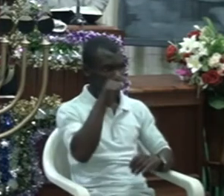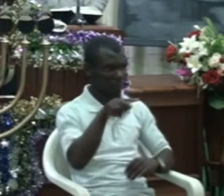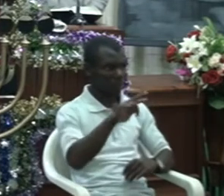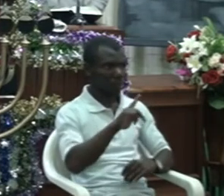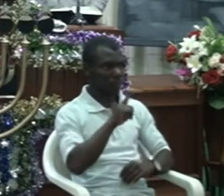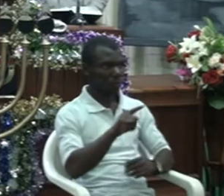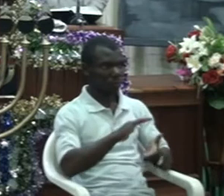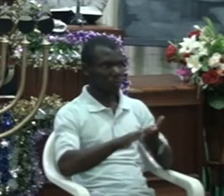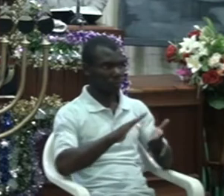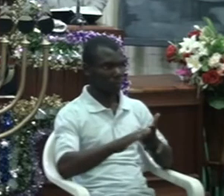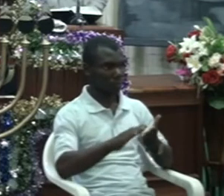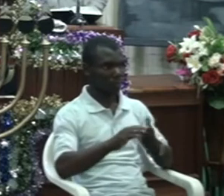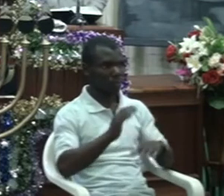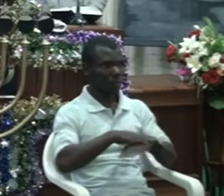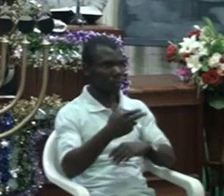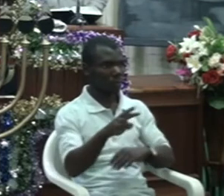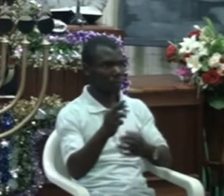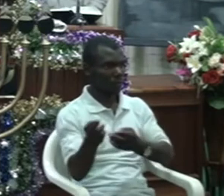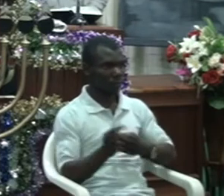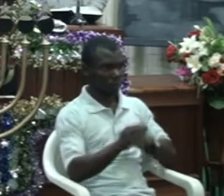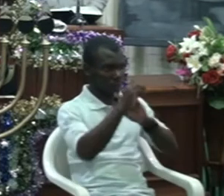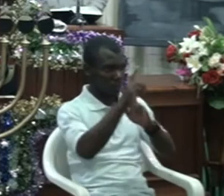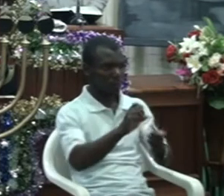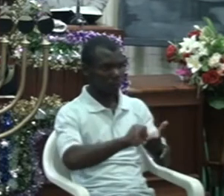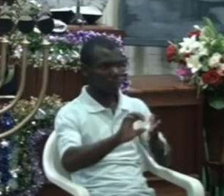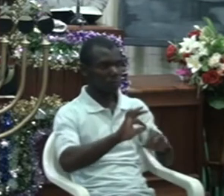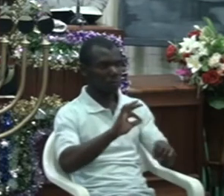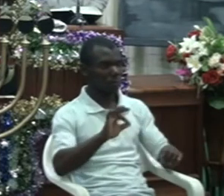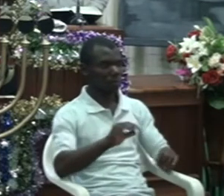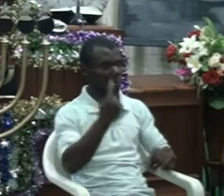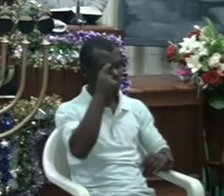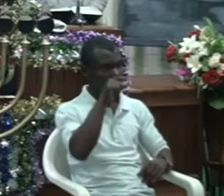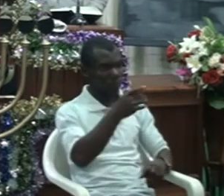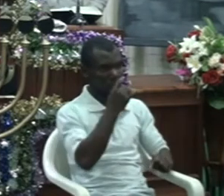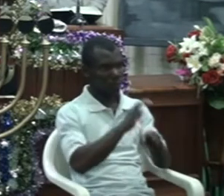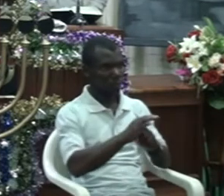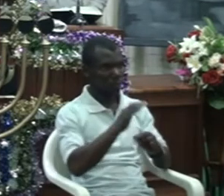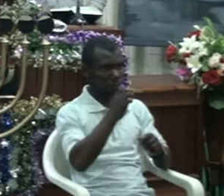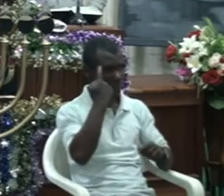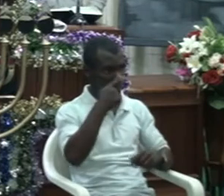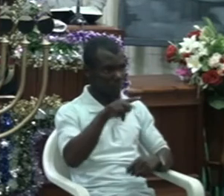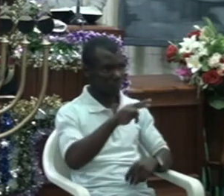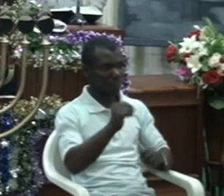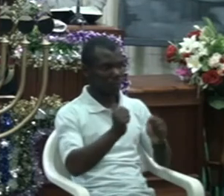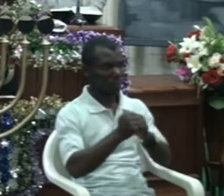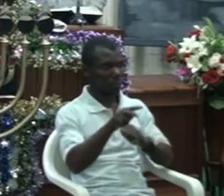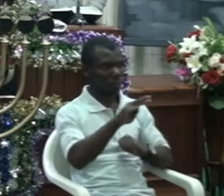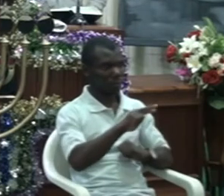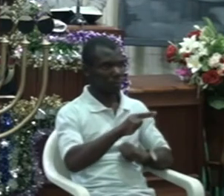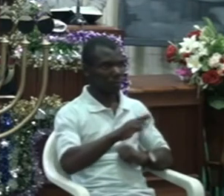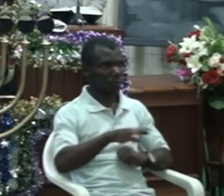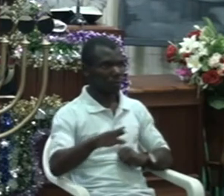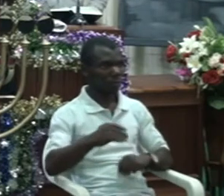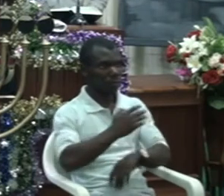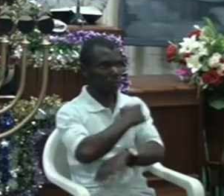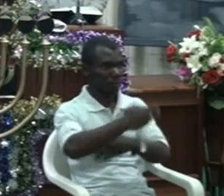nanyi mtapokea zawadi ya Roho Mtakatifu kwa sababu ahadi hii ni kwa ajili yenu na watoto wenu na kwa watu